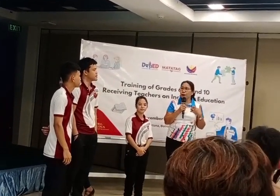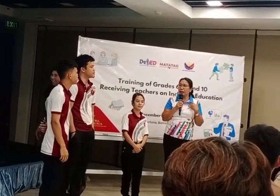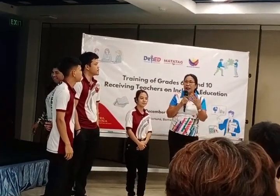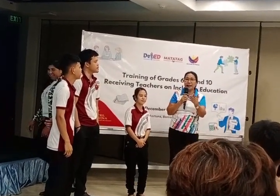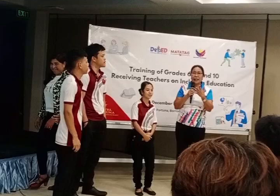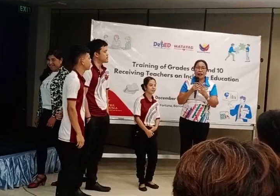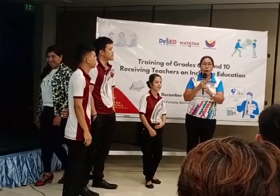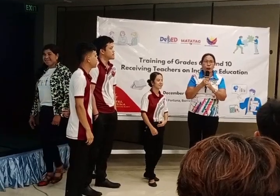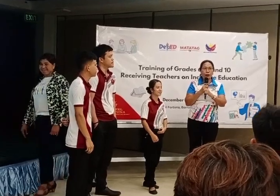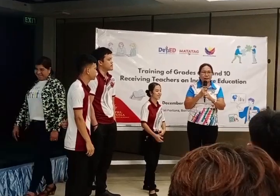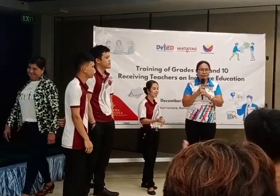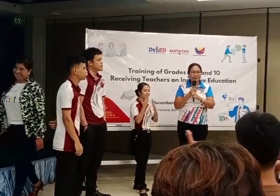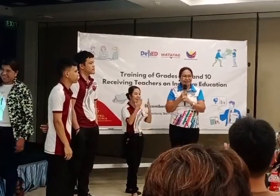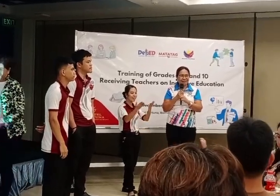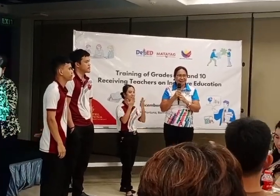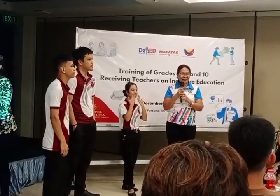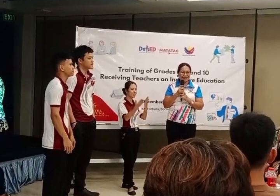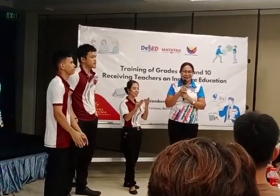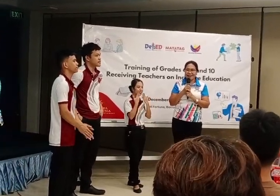Hotel na. Yes, nice.